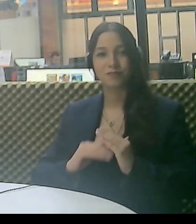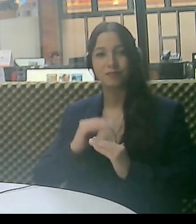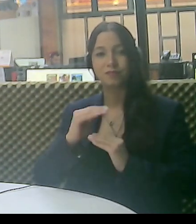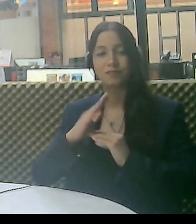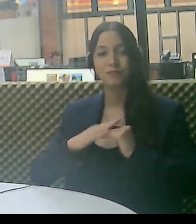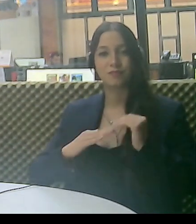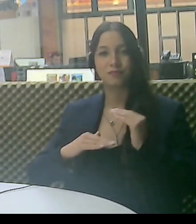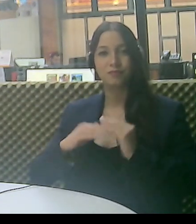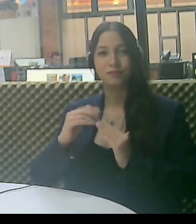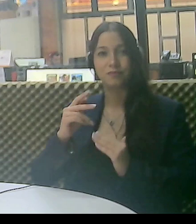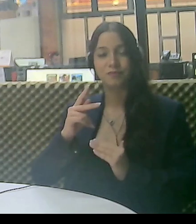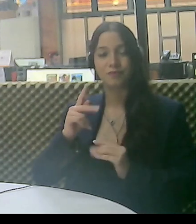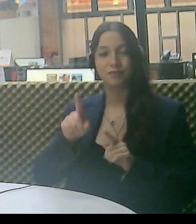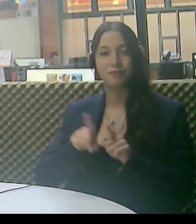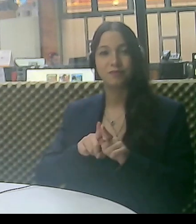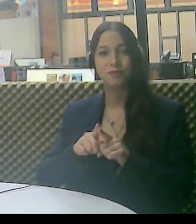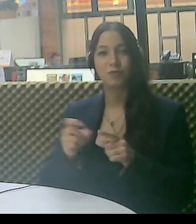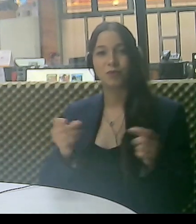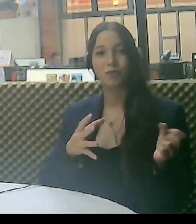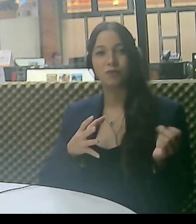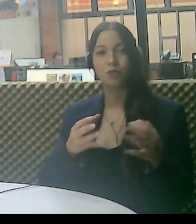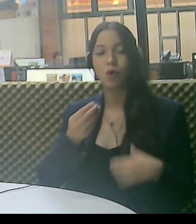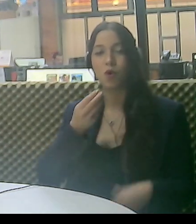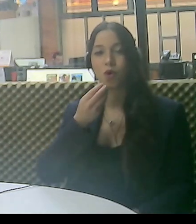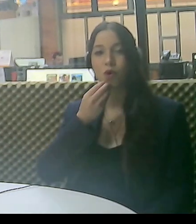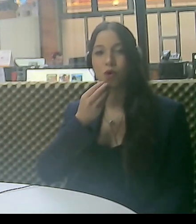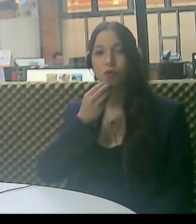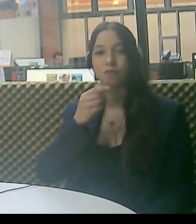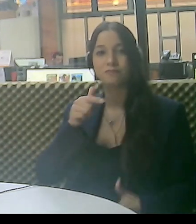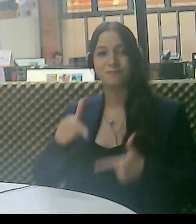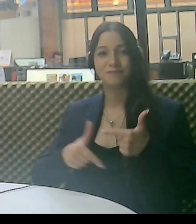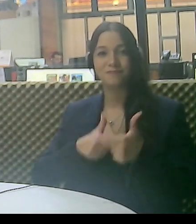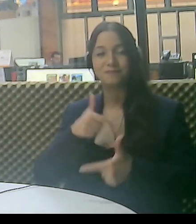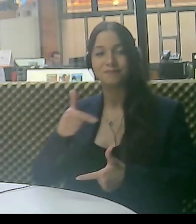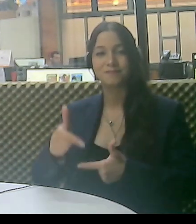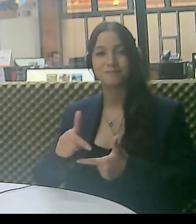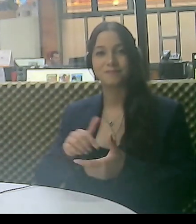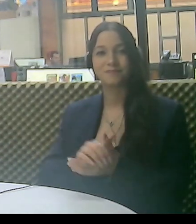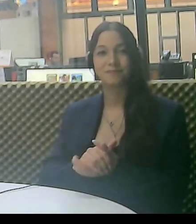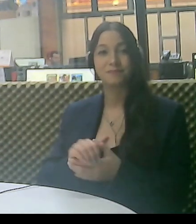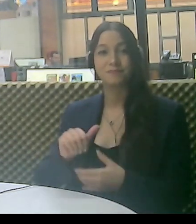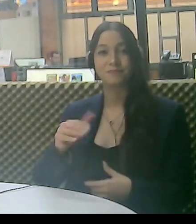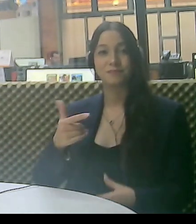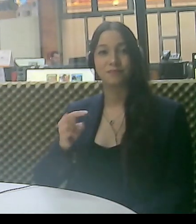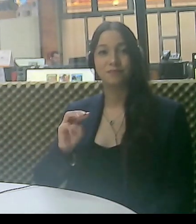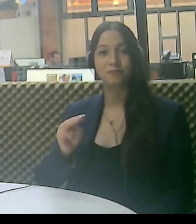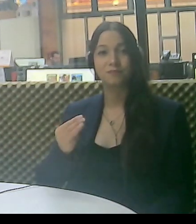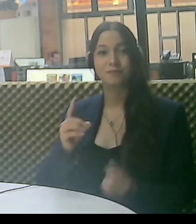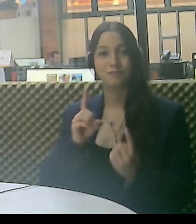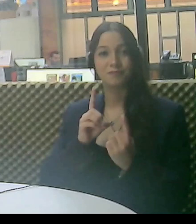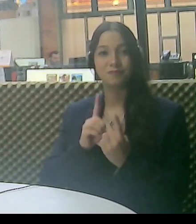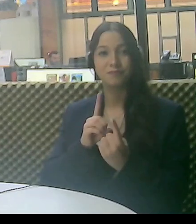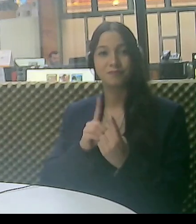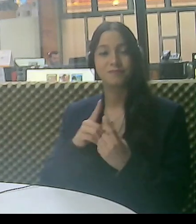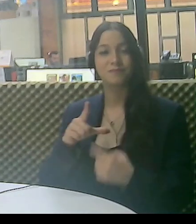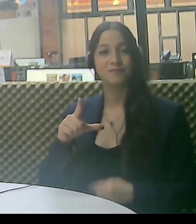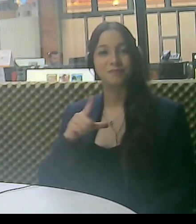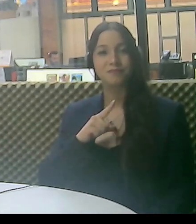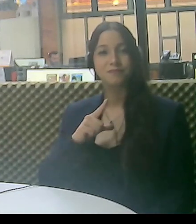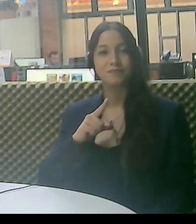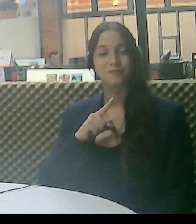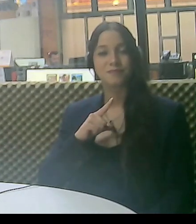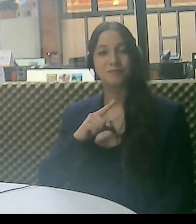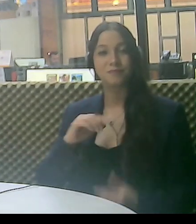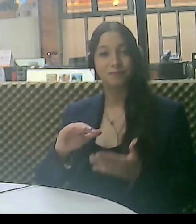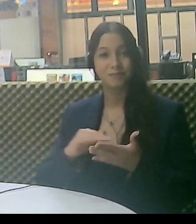profissional de pessoas e novas oportunidades de trabalho. Mais de 2 milhões de atendimentos foram realizados pela